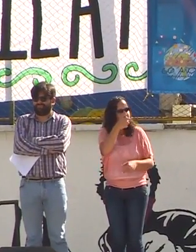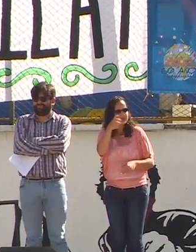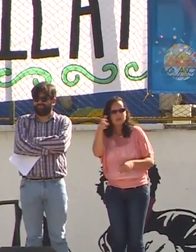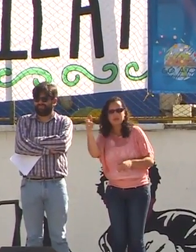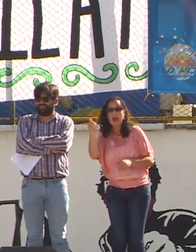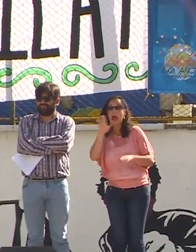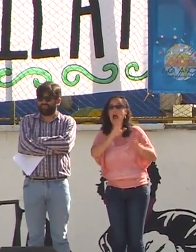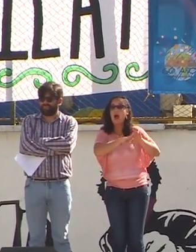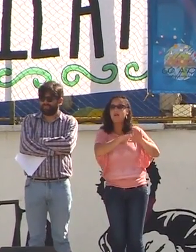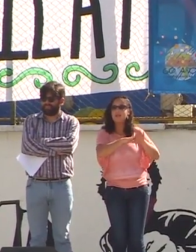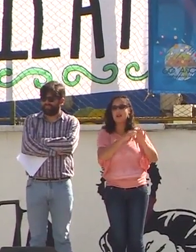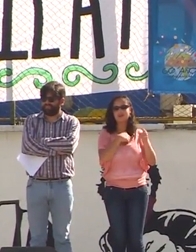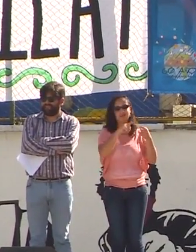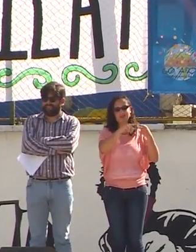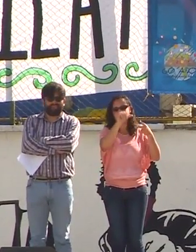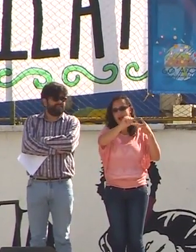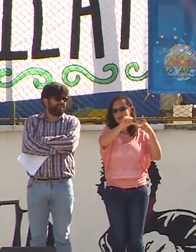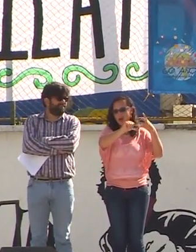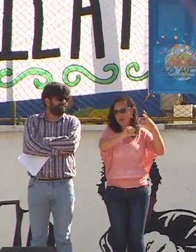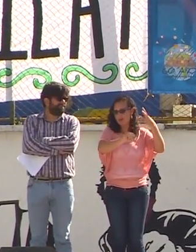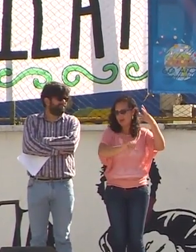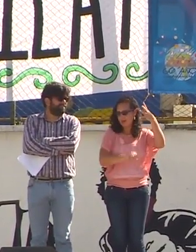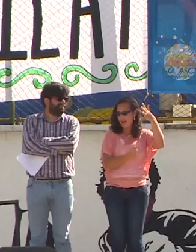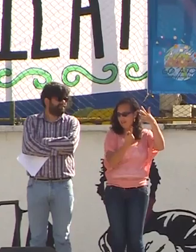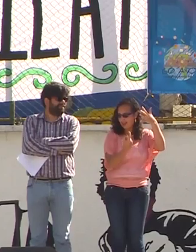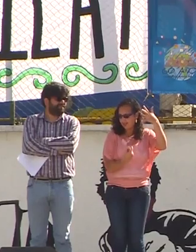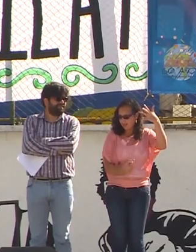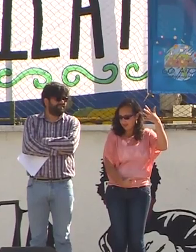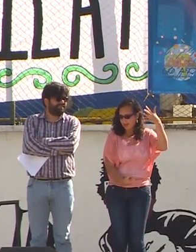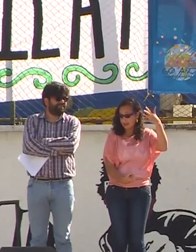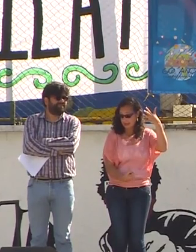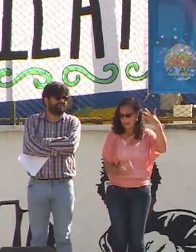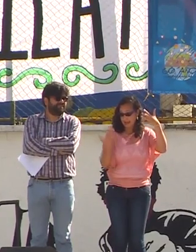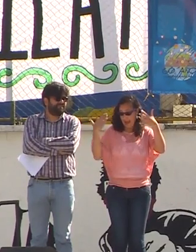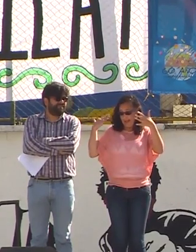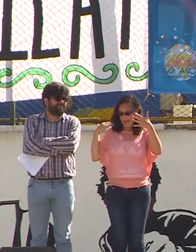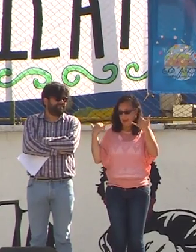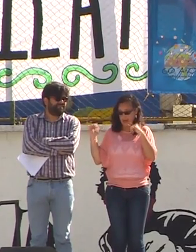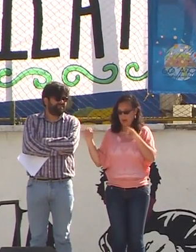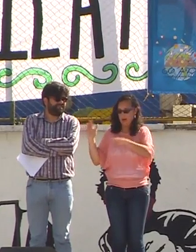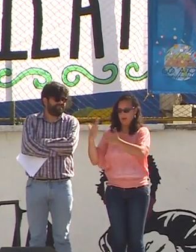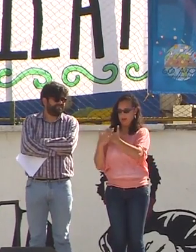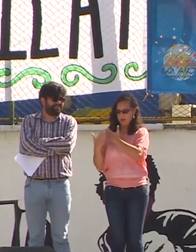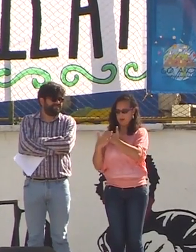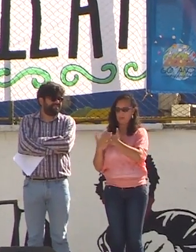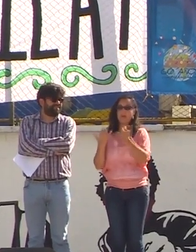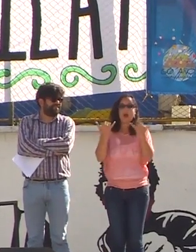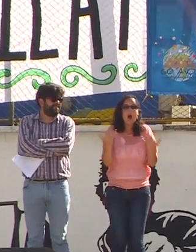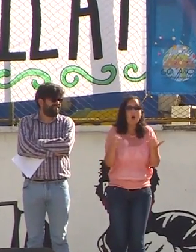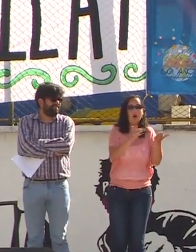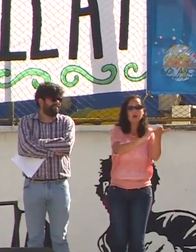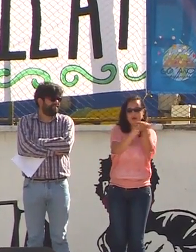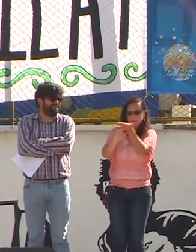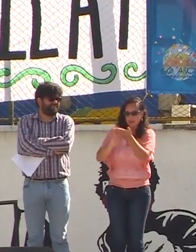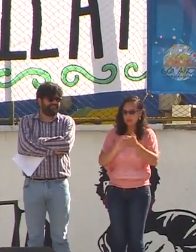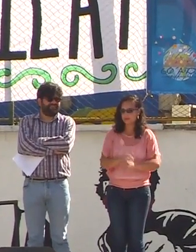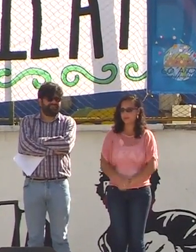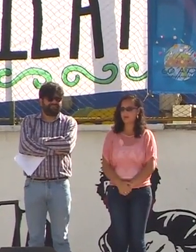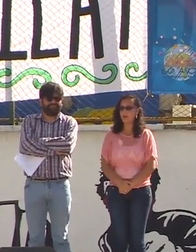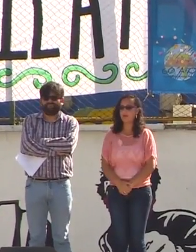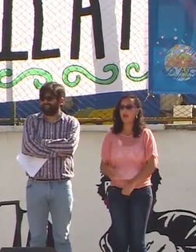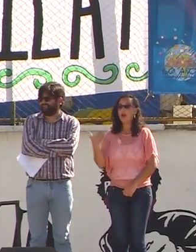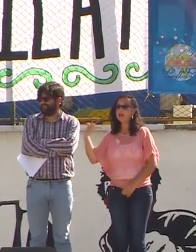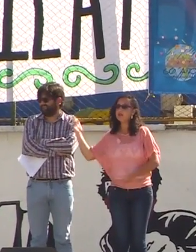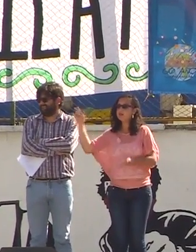En aquella ocasión se dejaron constancias expresas sobre